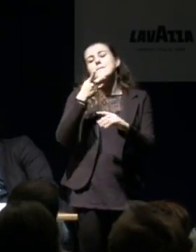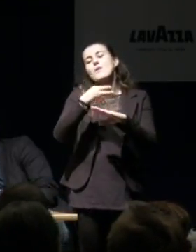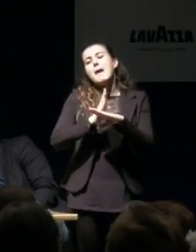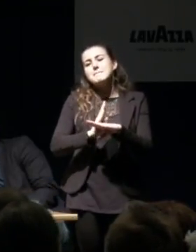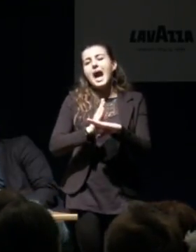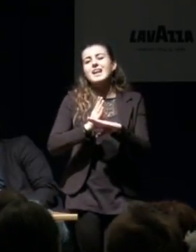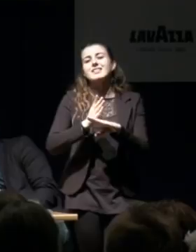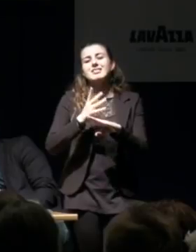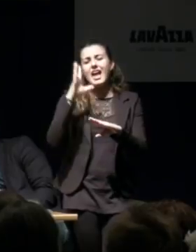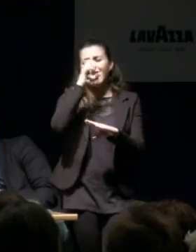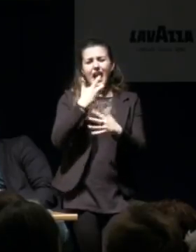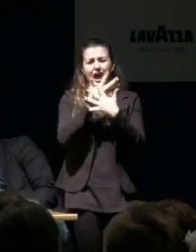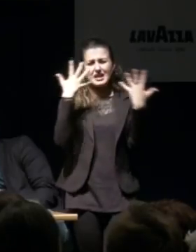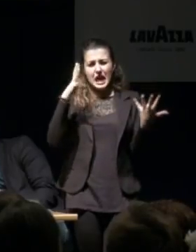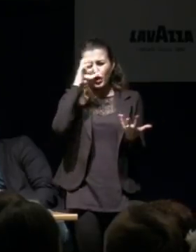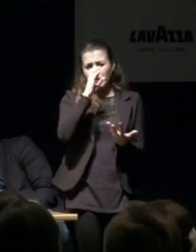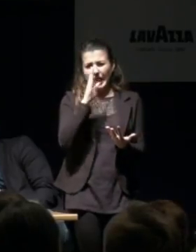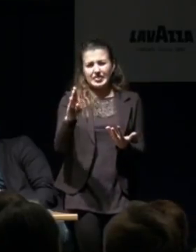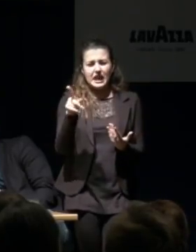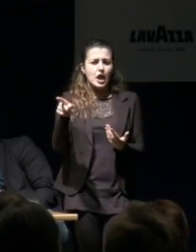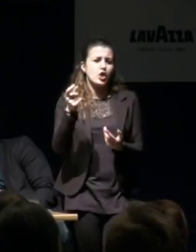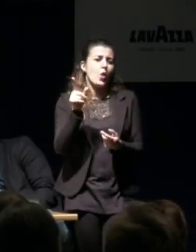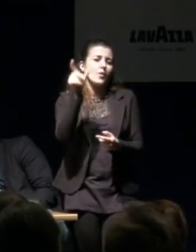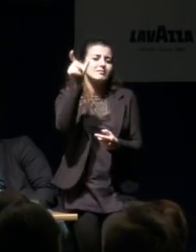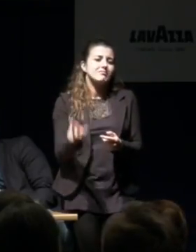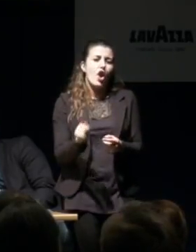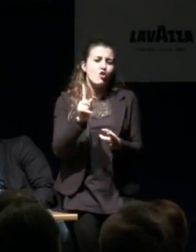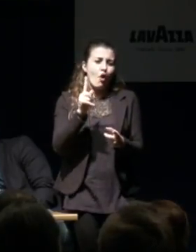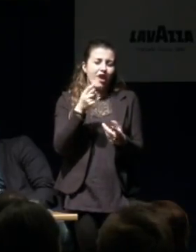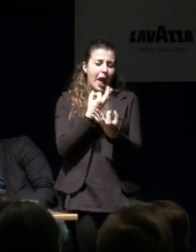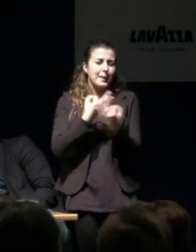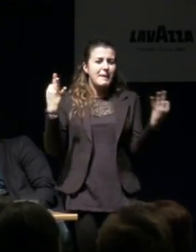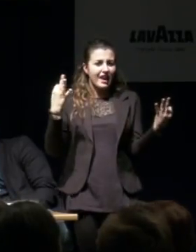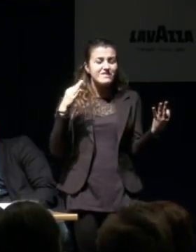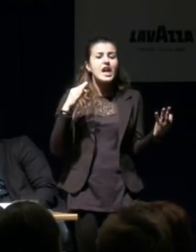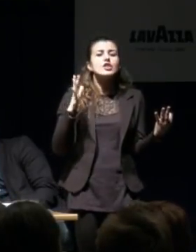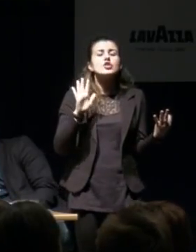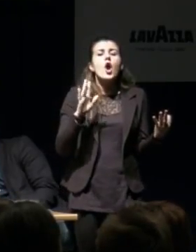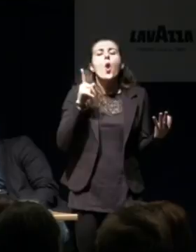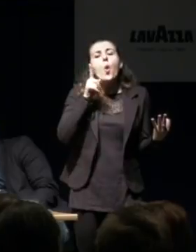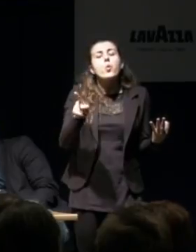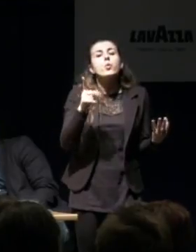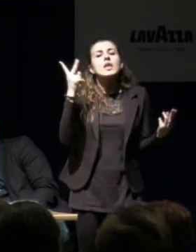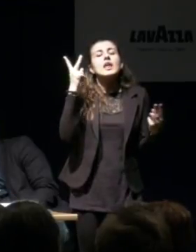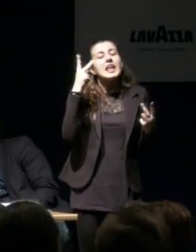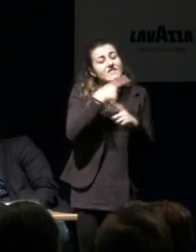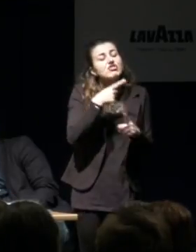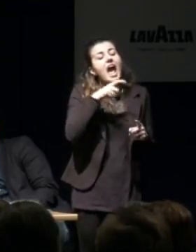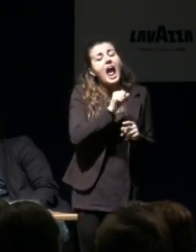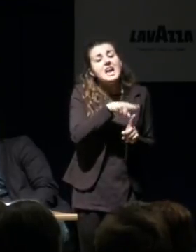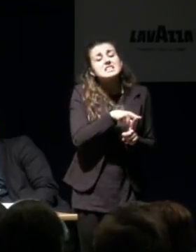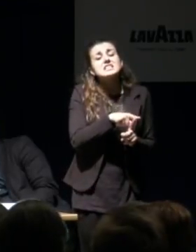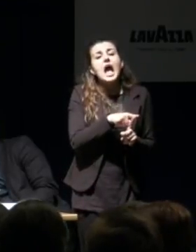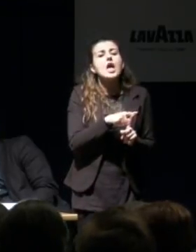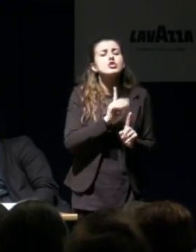immediatamente che erano di parte anche se magari la parte erano solo loro un'unica persona no lui questo non l'aveva